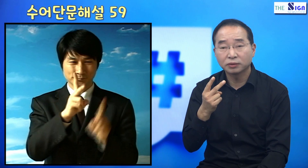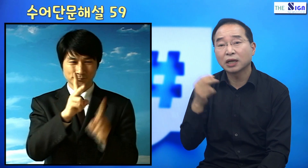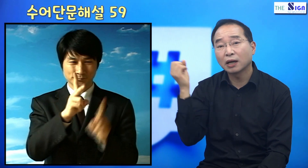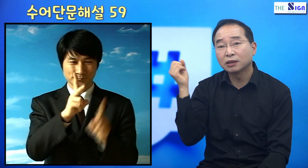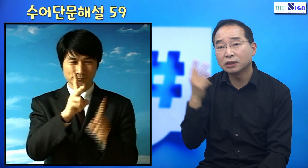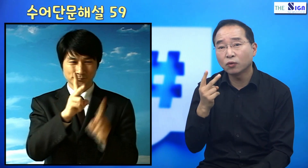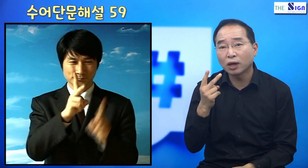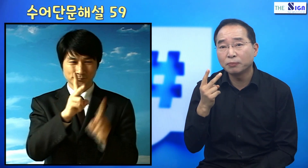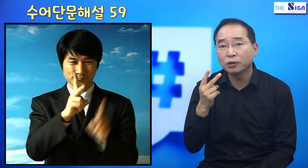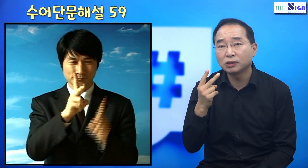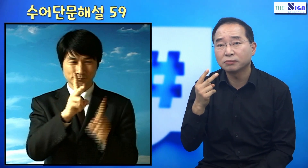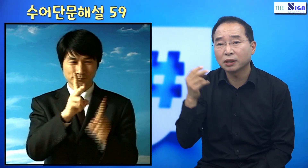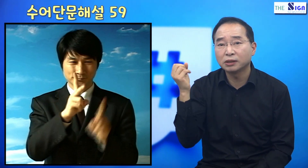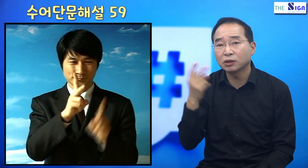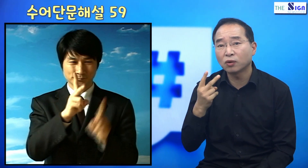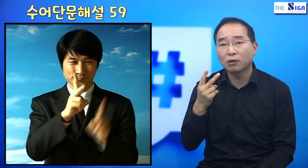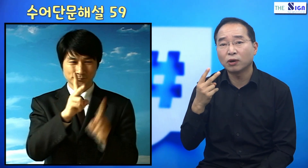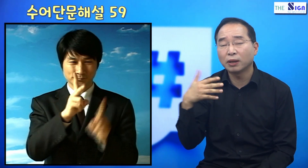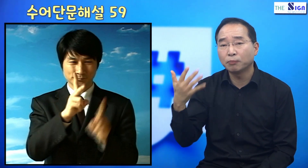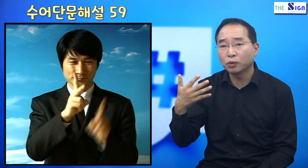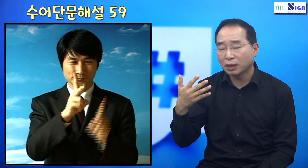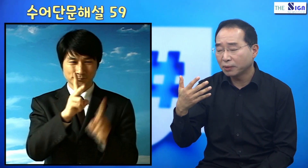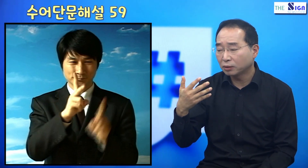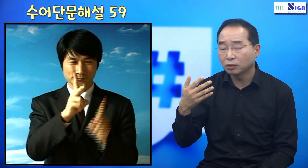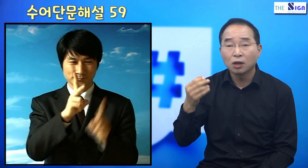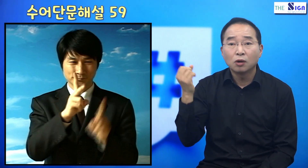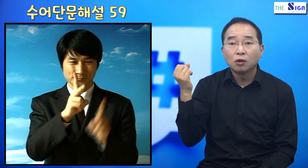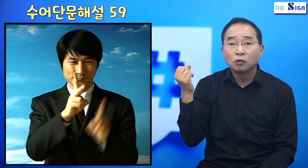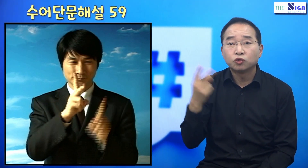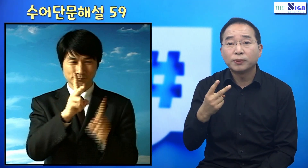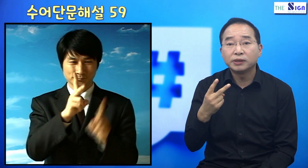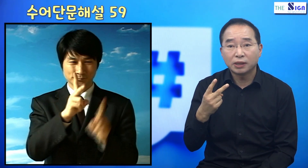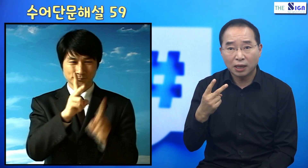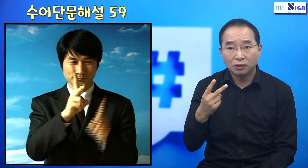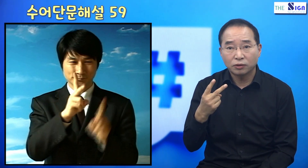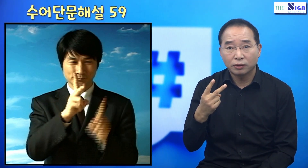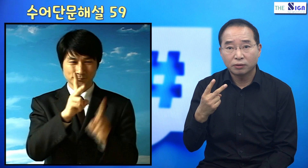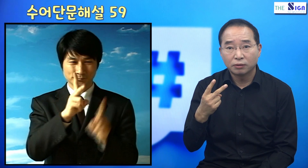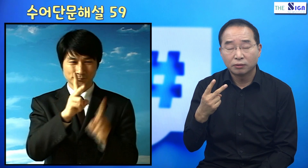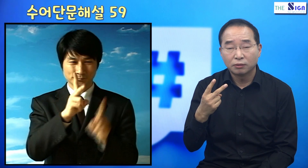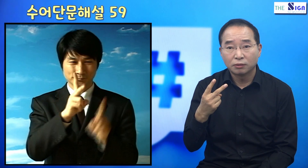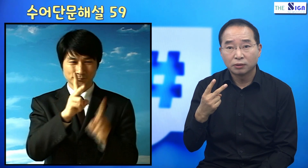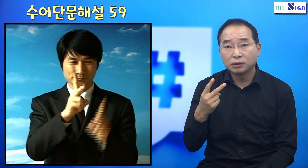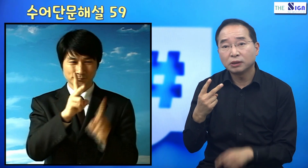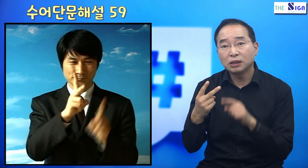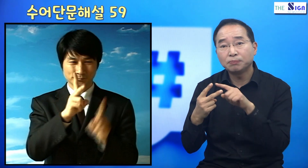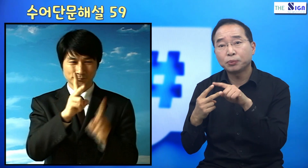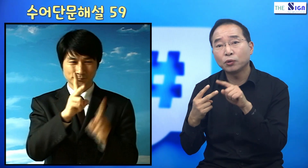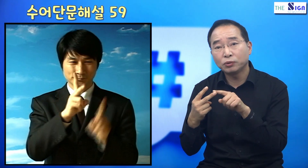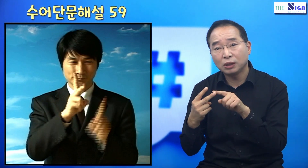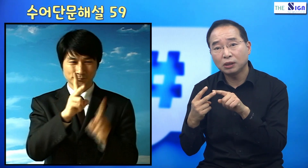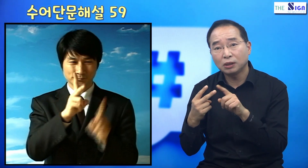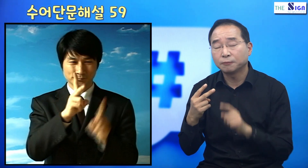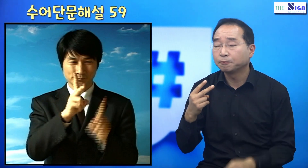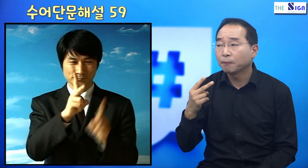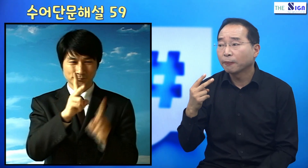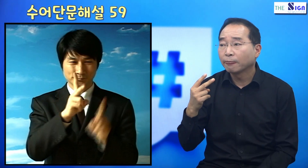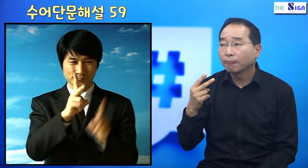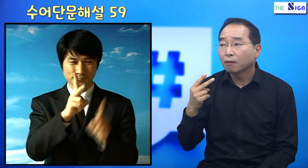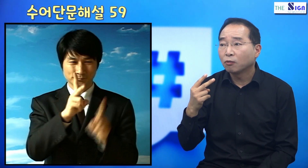그리고 자, 그리고라는 표현이 있습니다. 그리고가 원래 뭐냐면 두 번째라는 거예요. 그래서 이